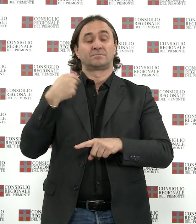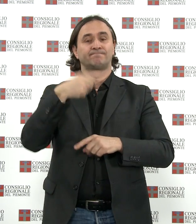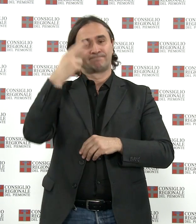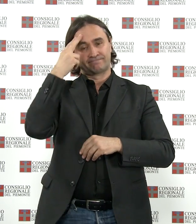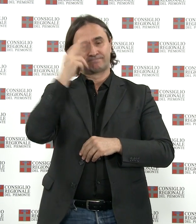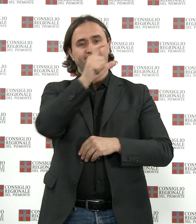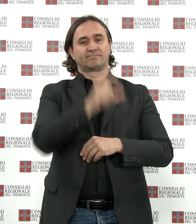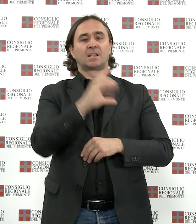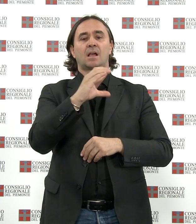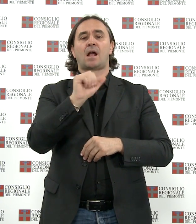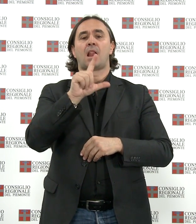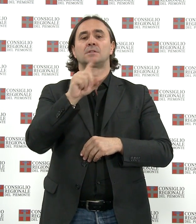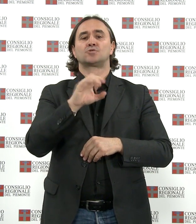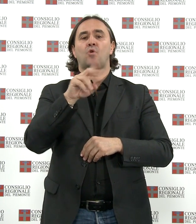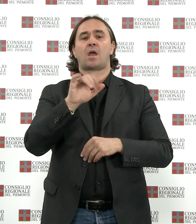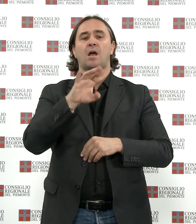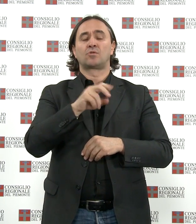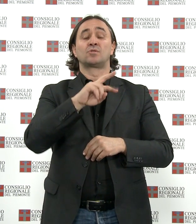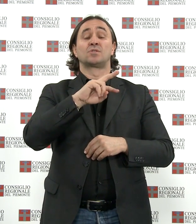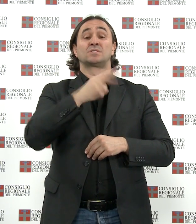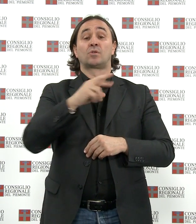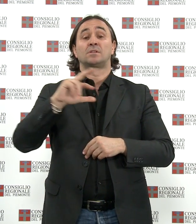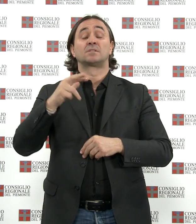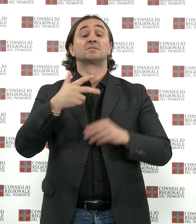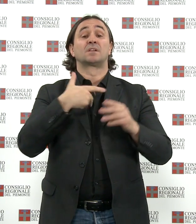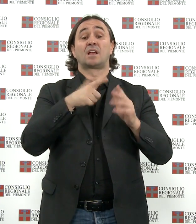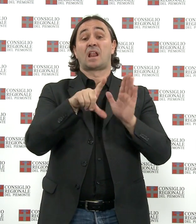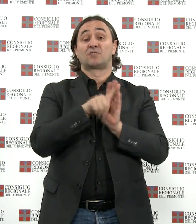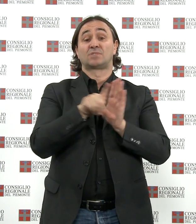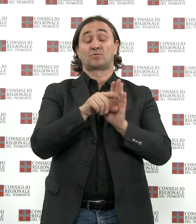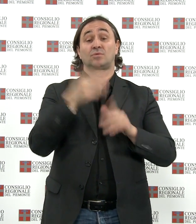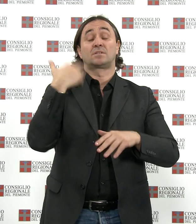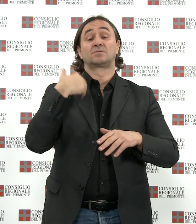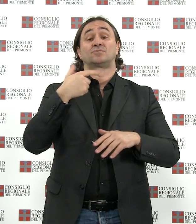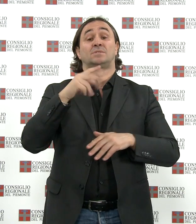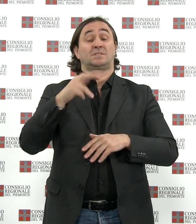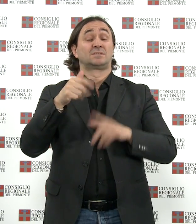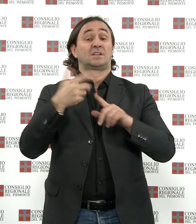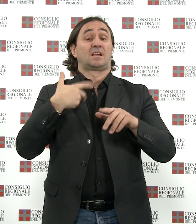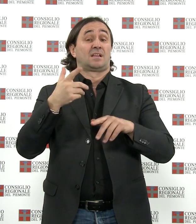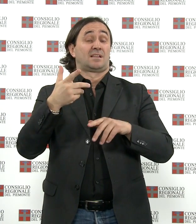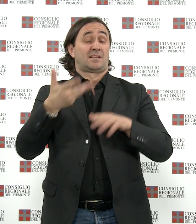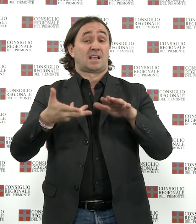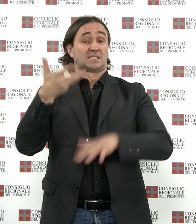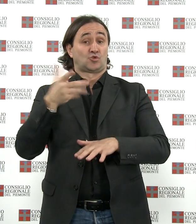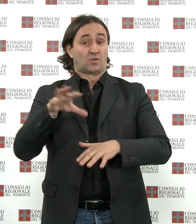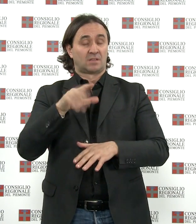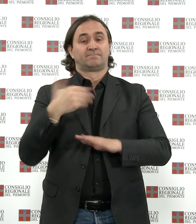consigliere nella prima e seconda legislatura e assessore all'ambiente nella terza, recentemente scomparso. Il Consiglio ha poi approvato la